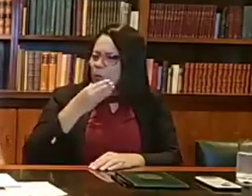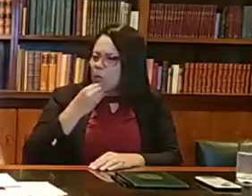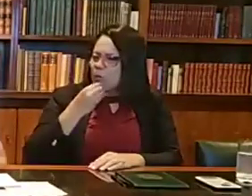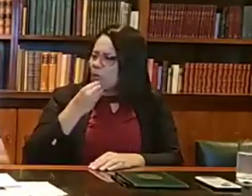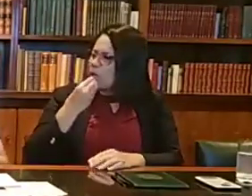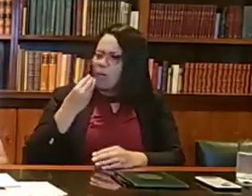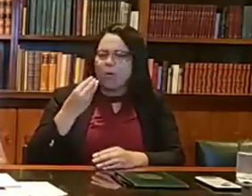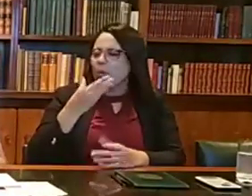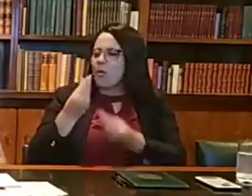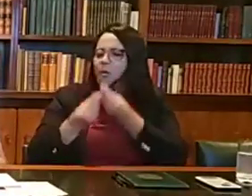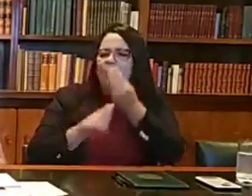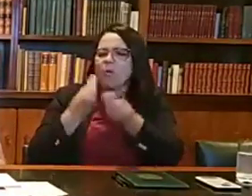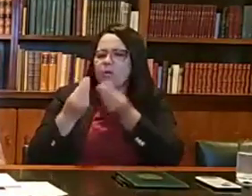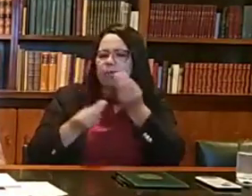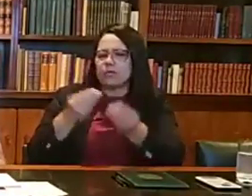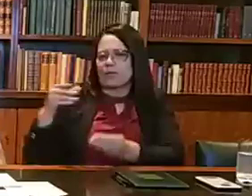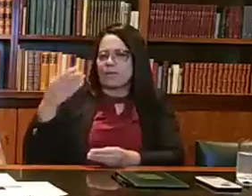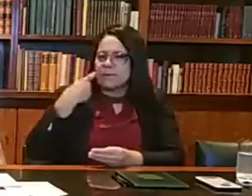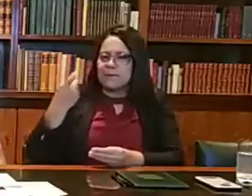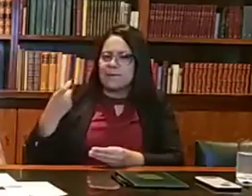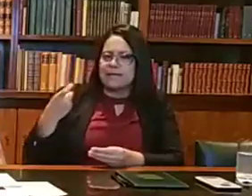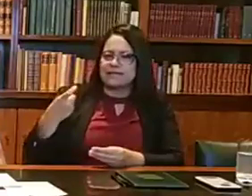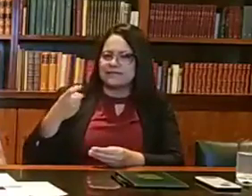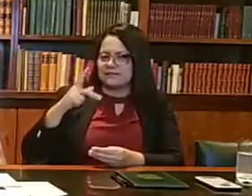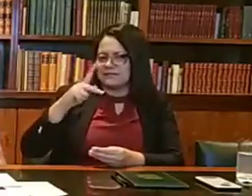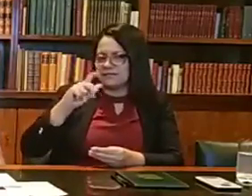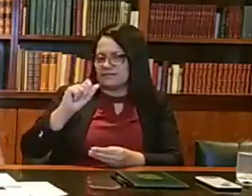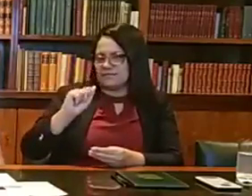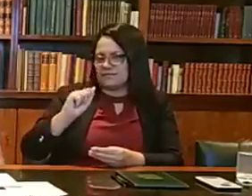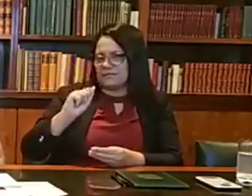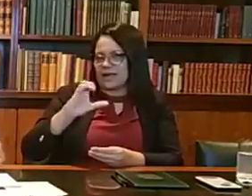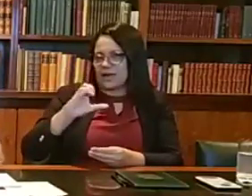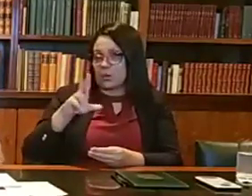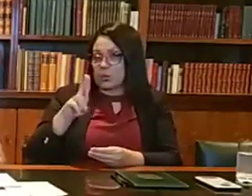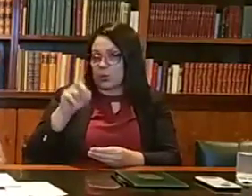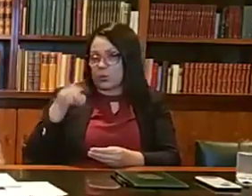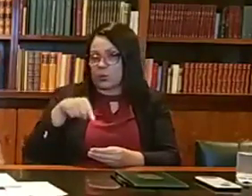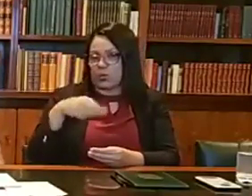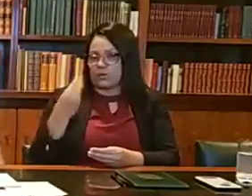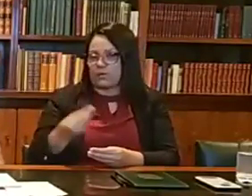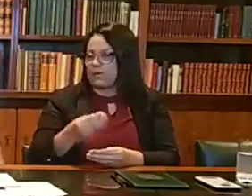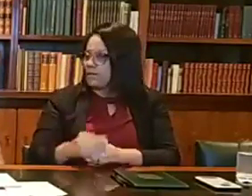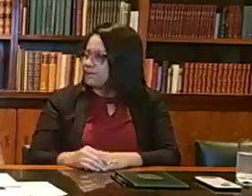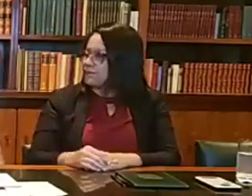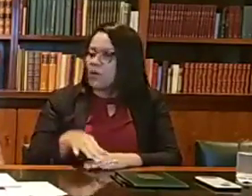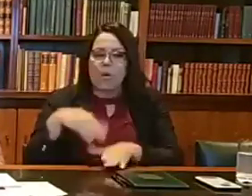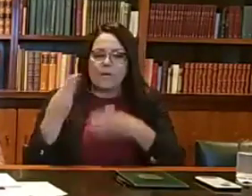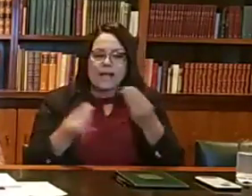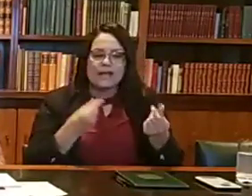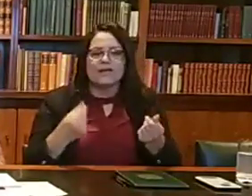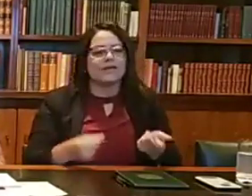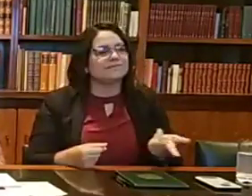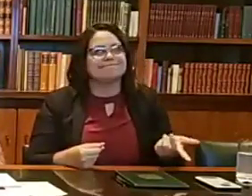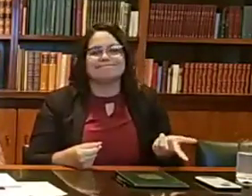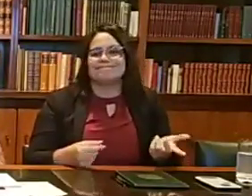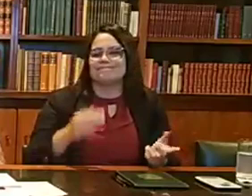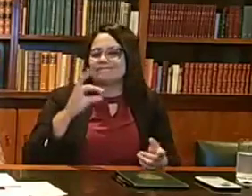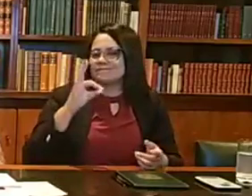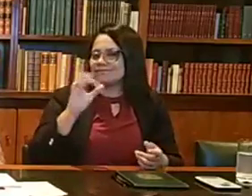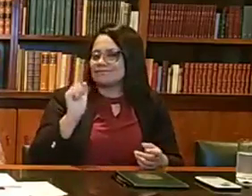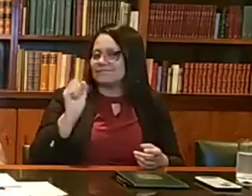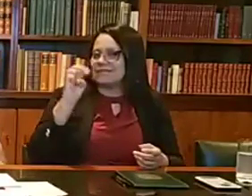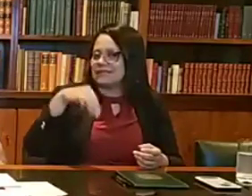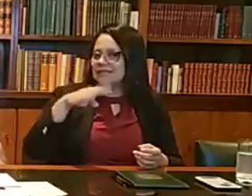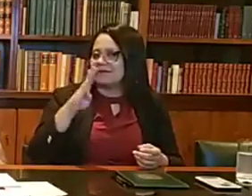comércio nesse nível, do tambaqui ou não? É mais local, né? É um peixe mais consumido. Qual dos dois acho que é melhor aí? Ah, o tambaqui, tambaqui. É top,